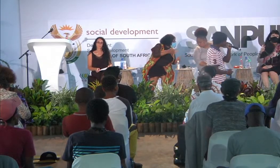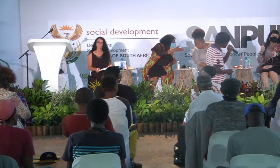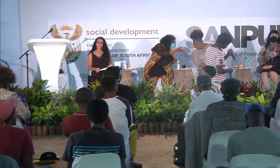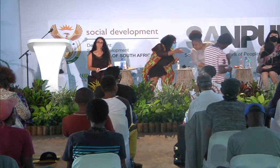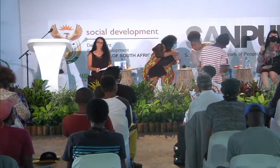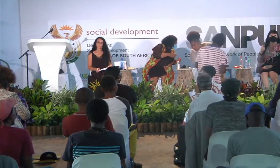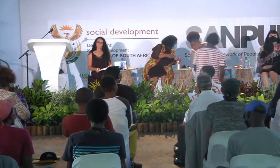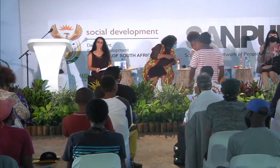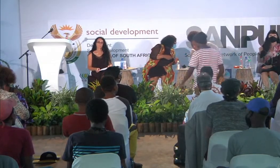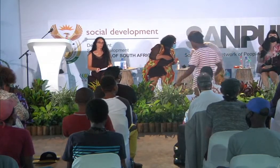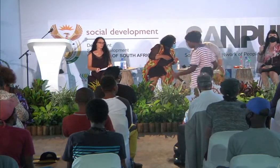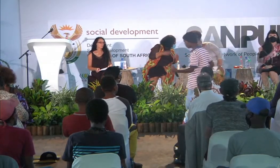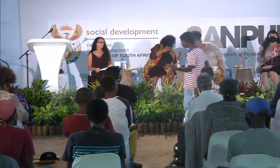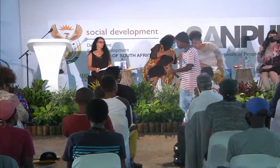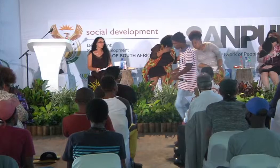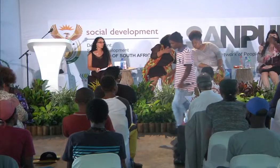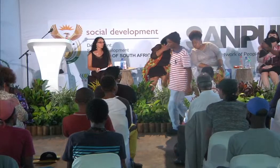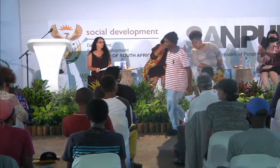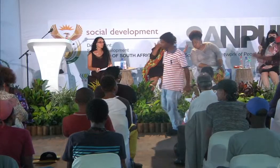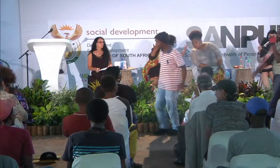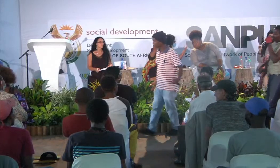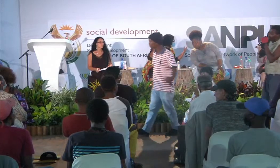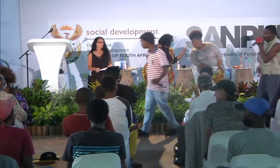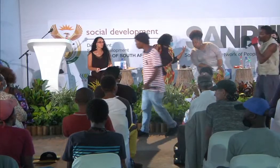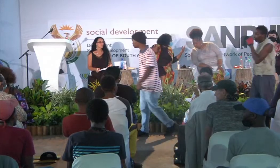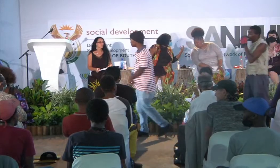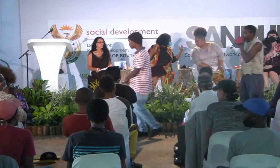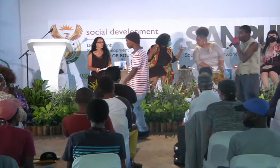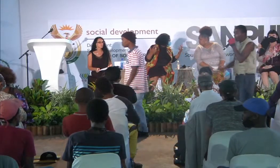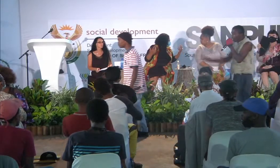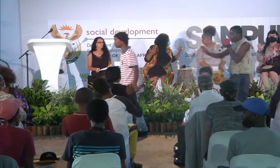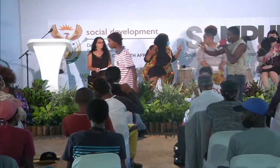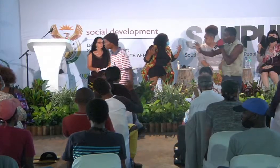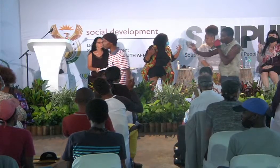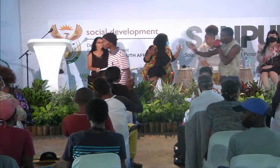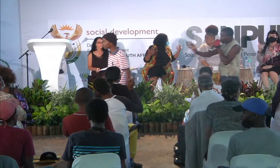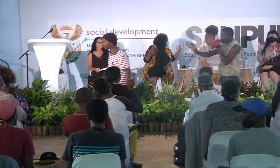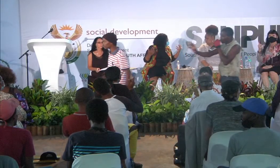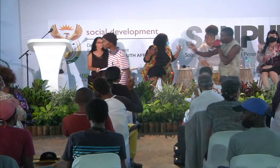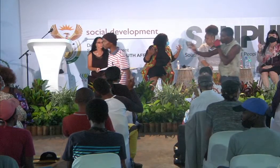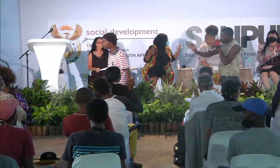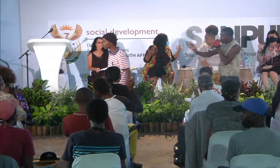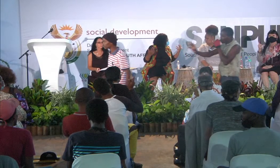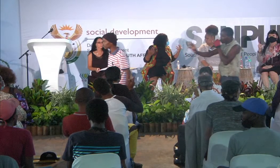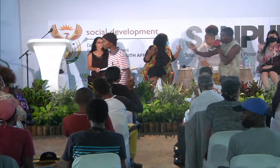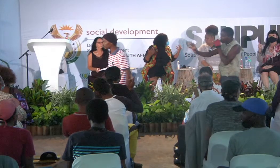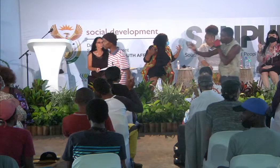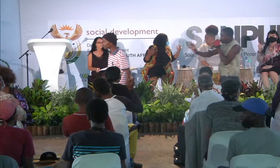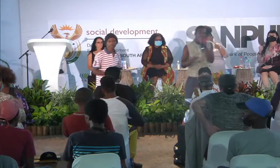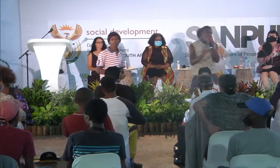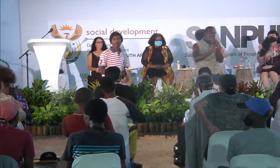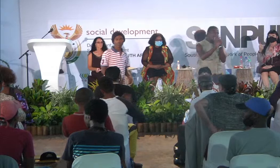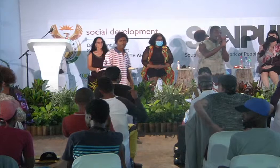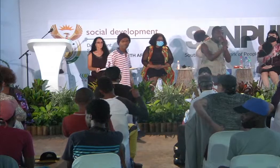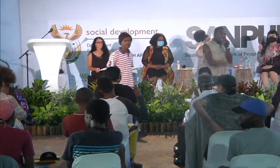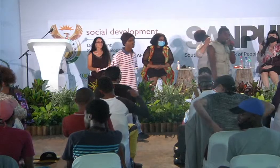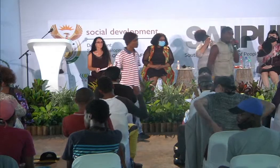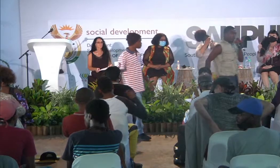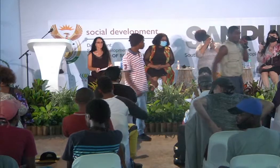sekwenzekile lapha emhlabeni akusekho ukujabula